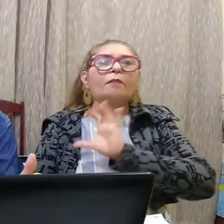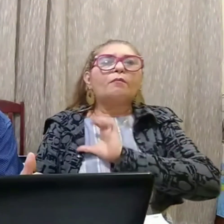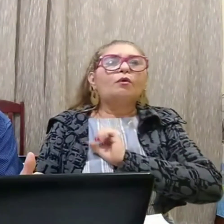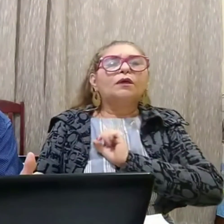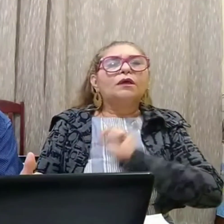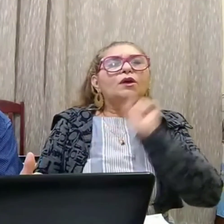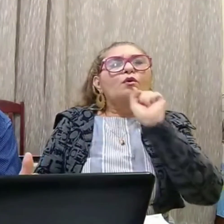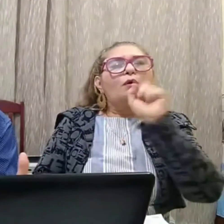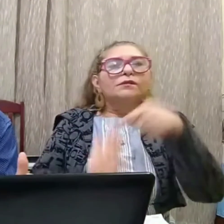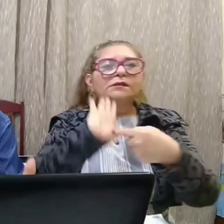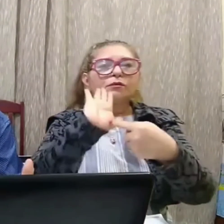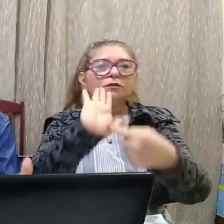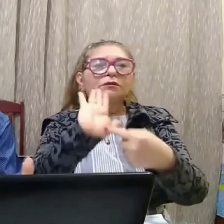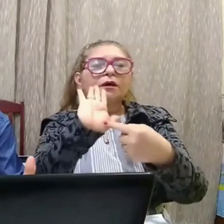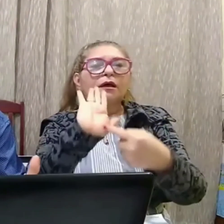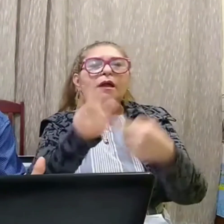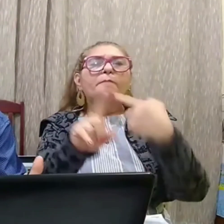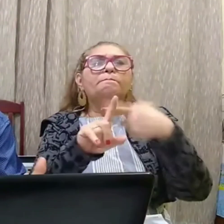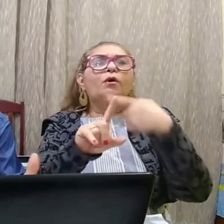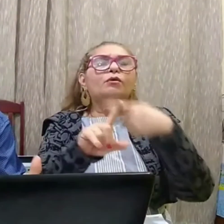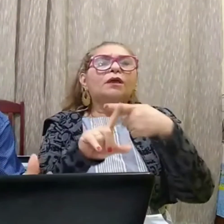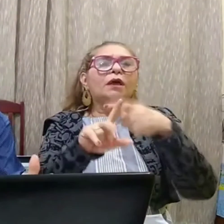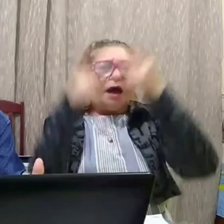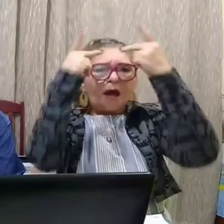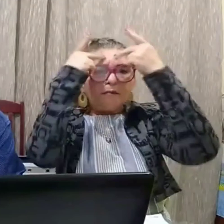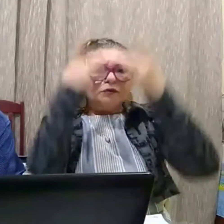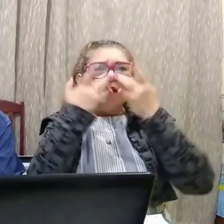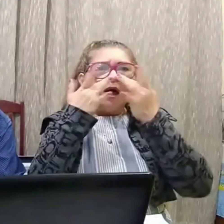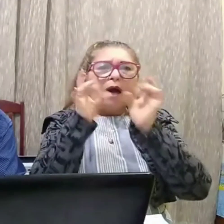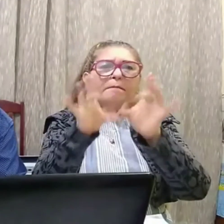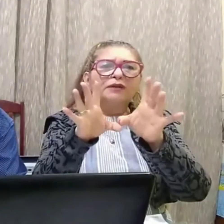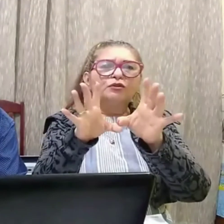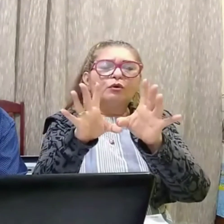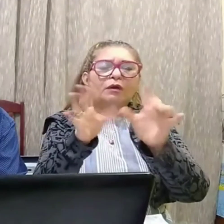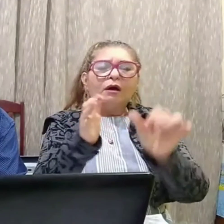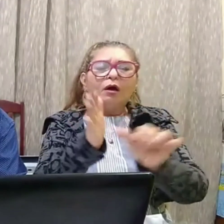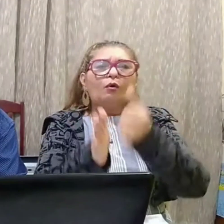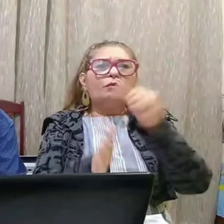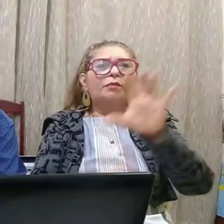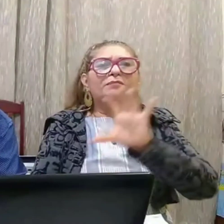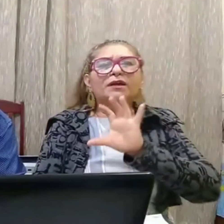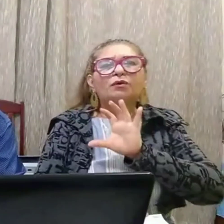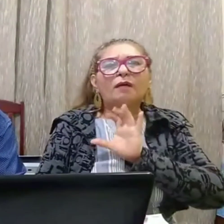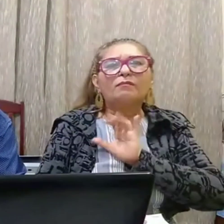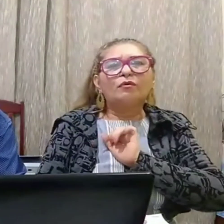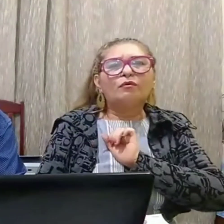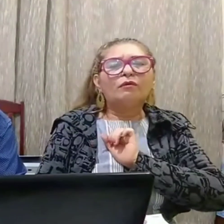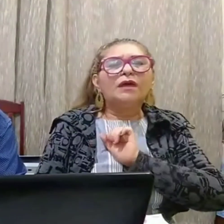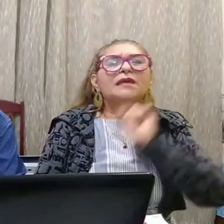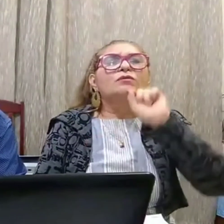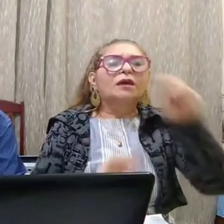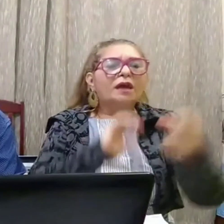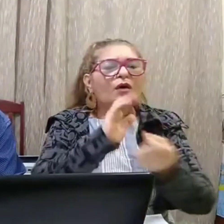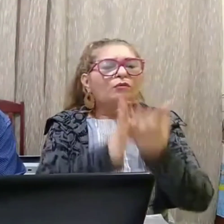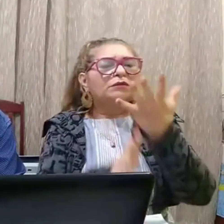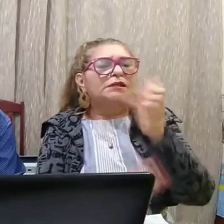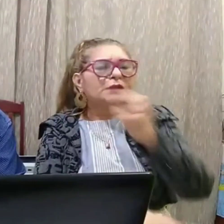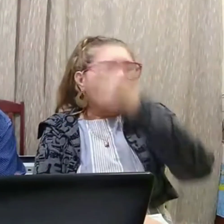mostrar porque ele é deixado, por que a pessoa abandona o primeiro amor e quais as consequências deste